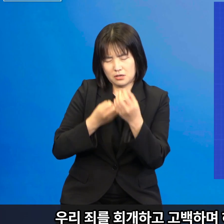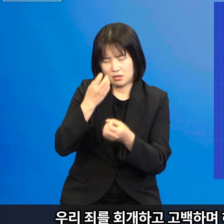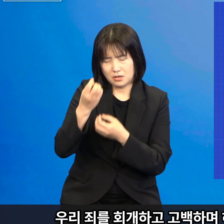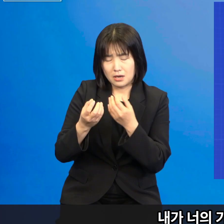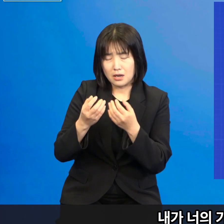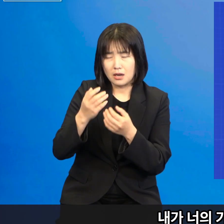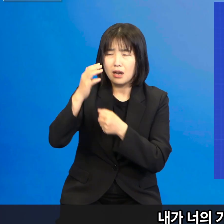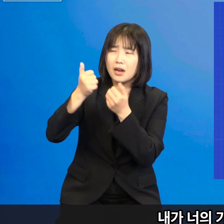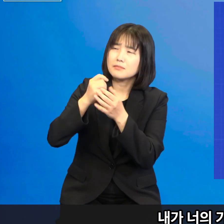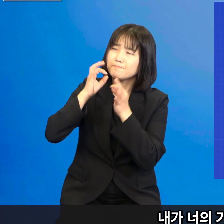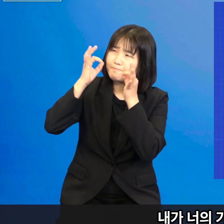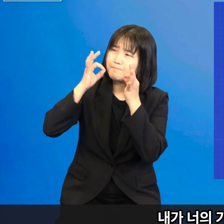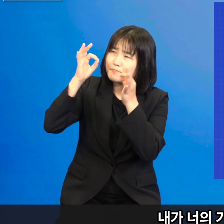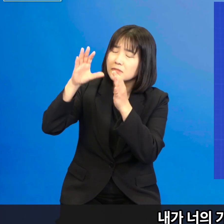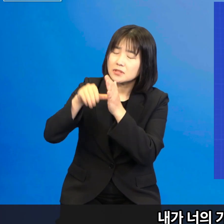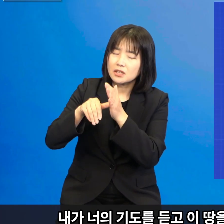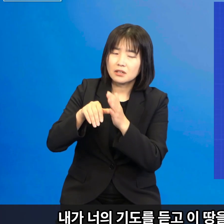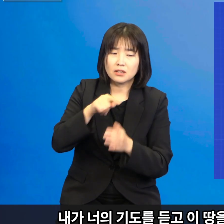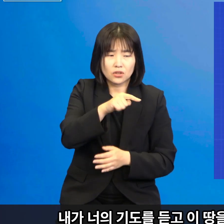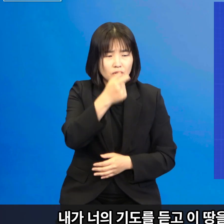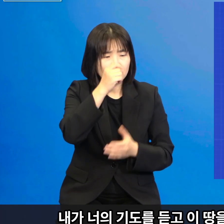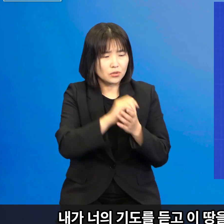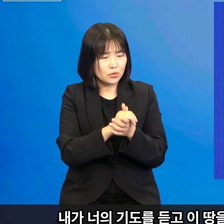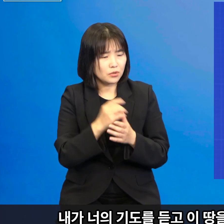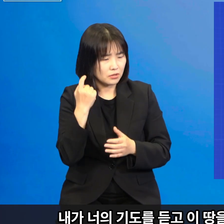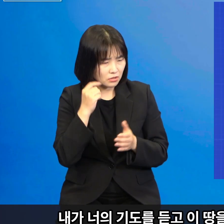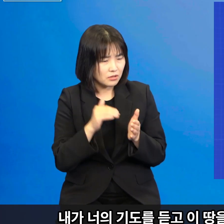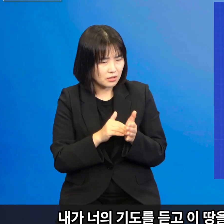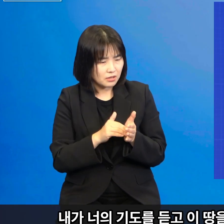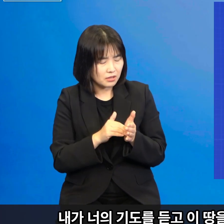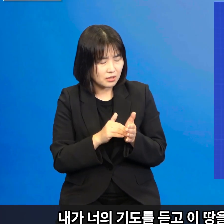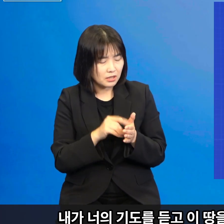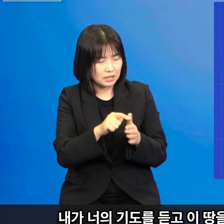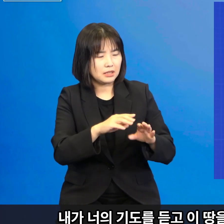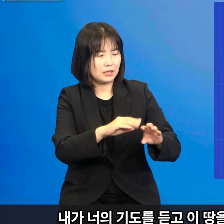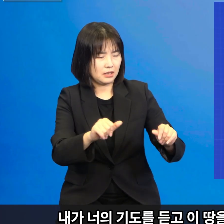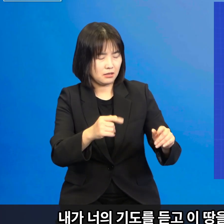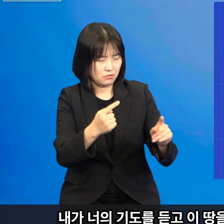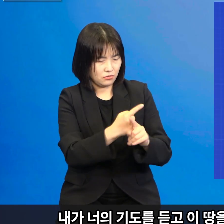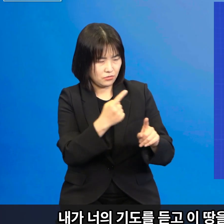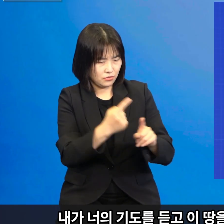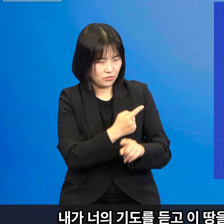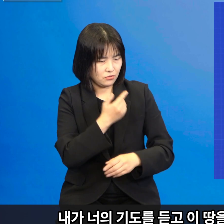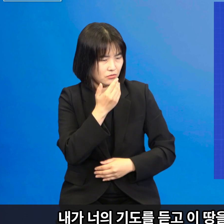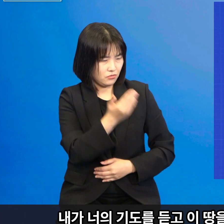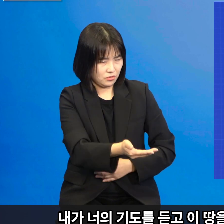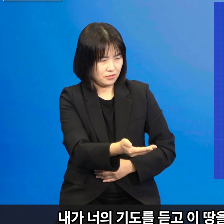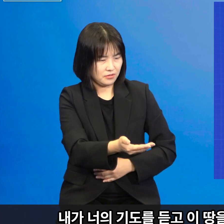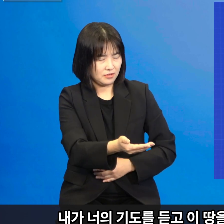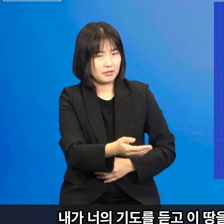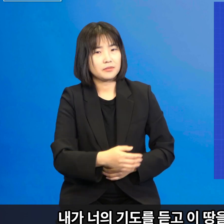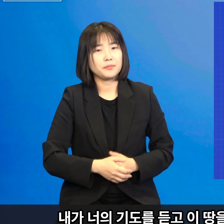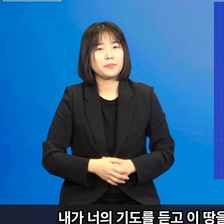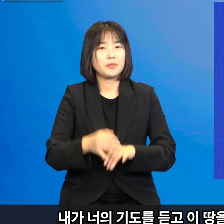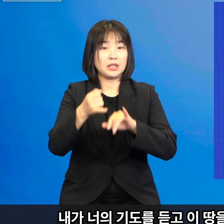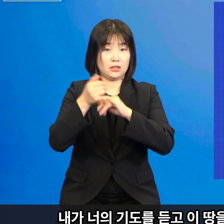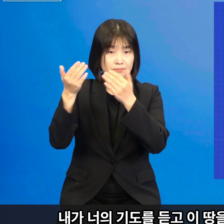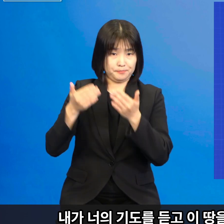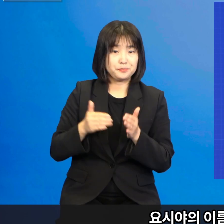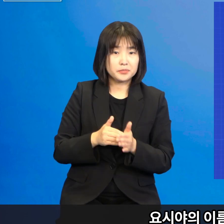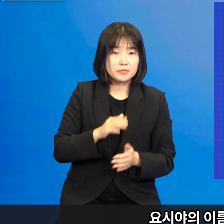때, 내가 너의 기도를 들었다, 내가 너의 기도를 듣고 이 땅을 고쳐줄 거야